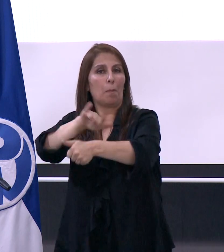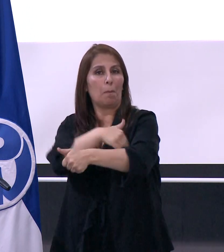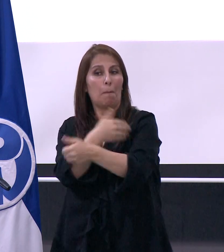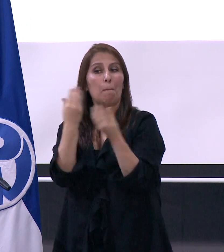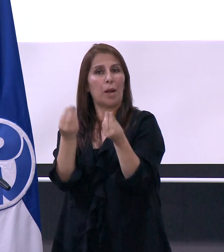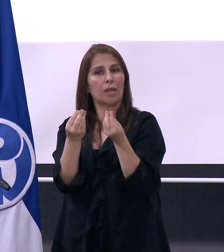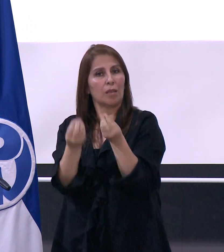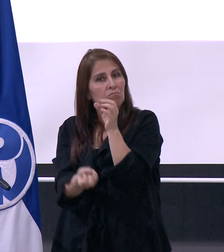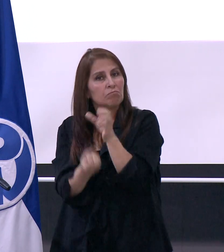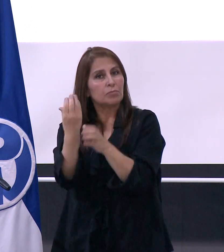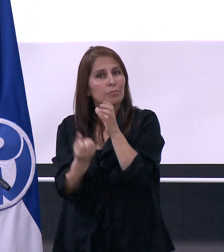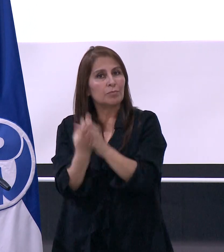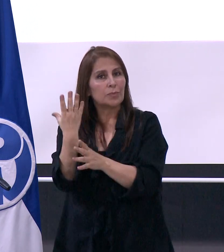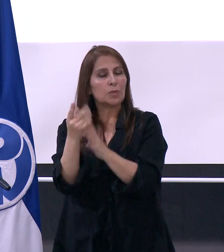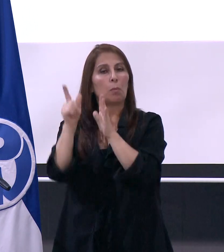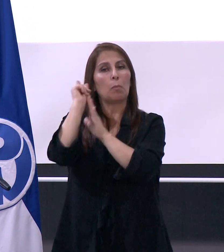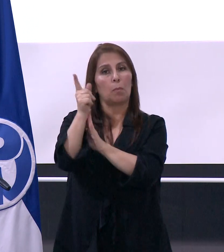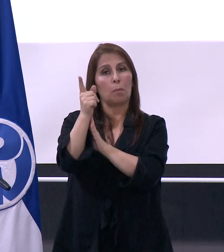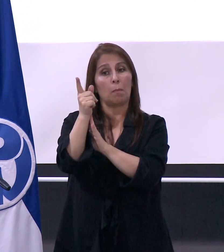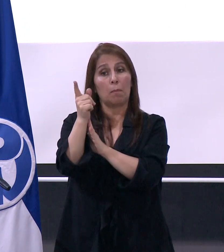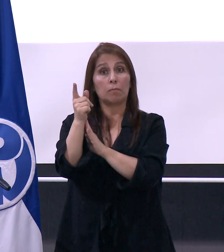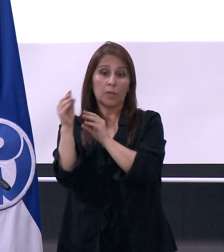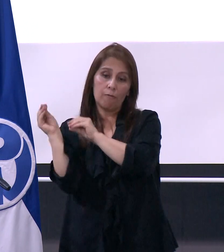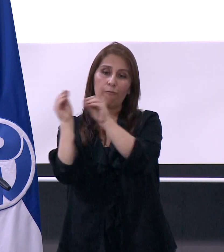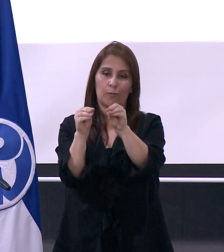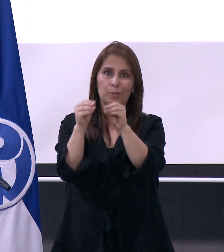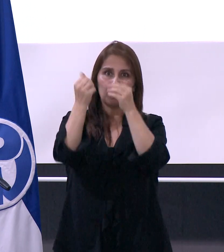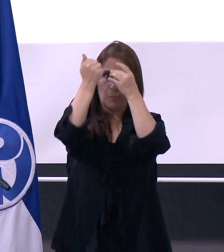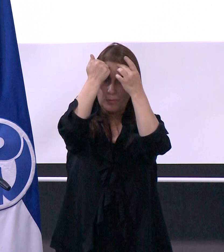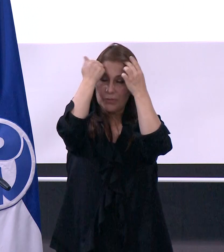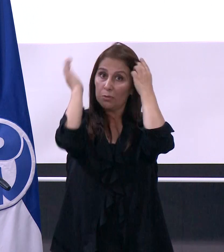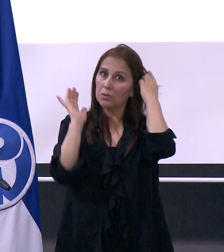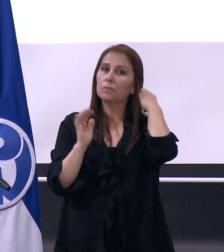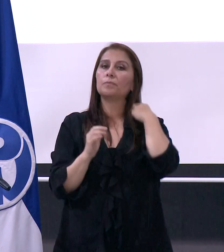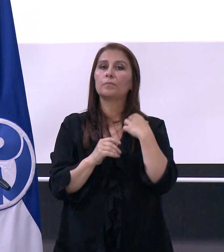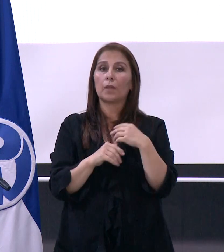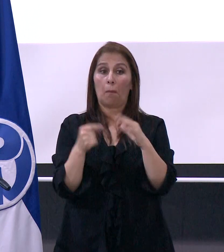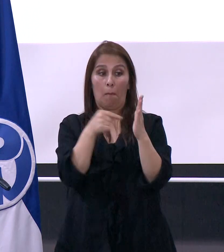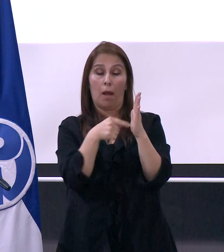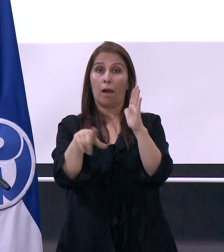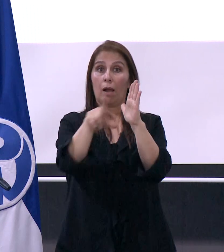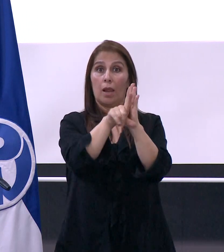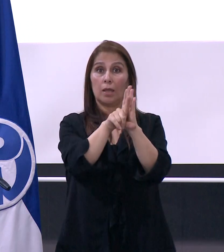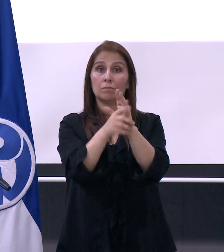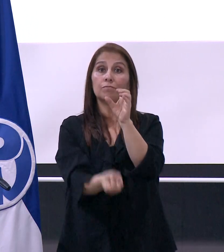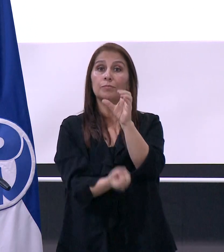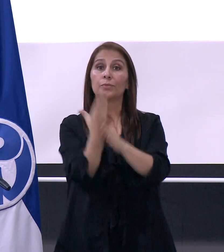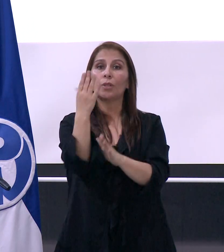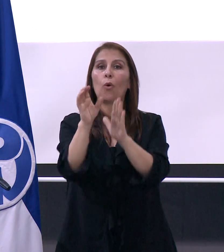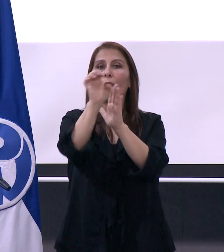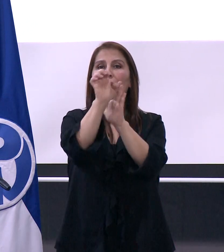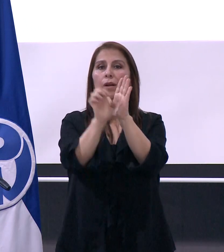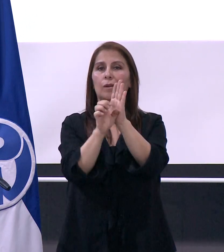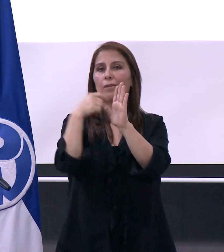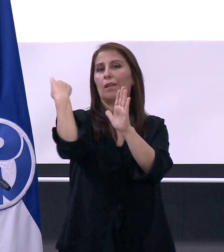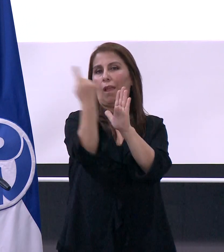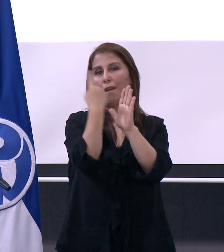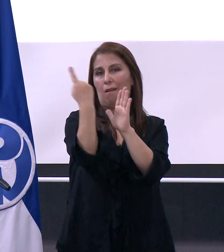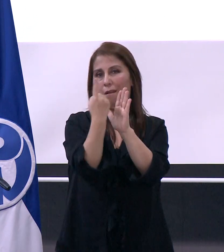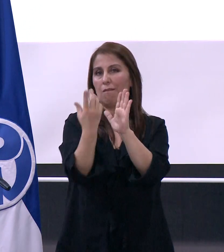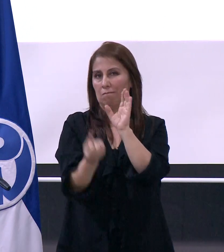en relación con la formación de maestros para responder a dicha ley se expidió un nuevo estatuto general